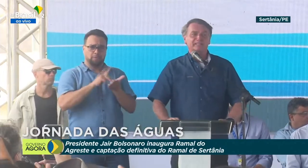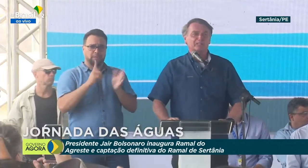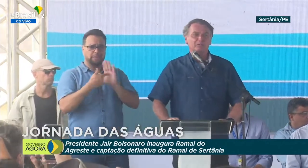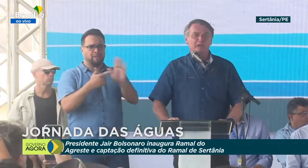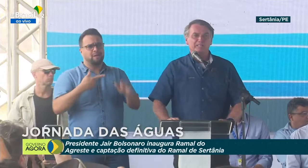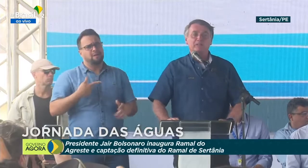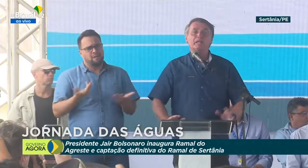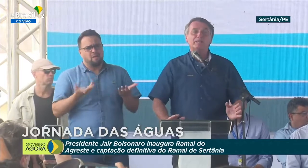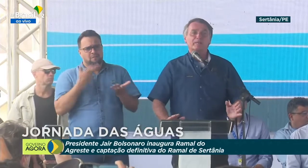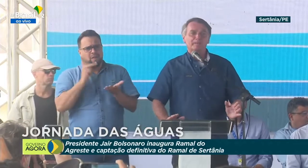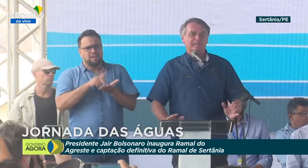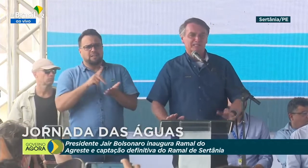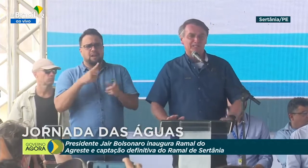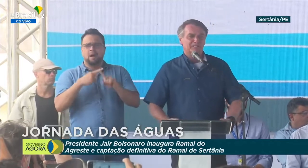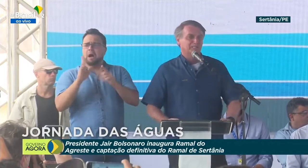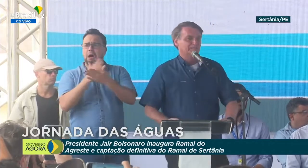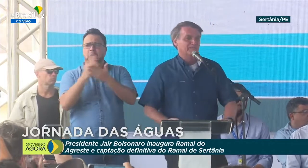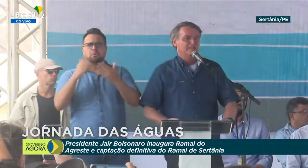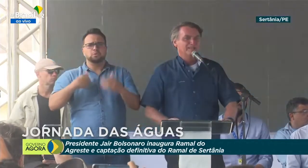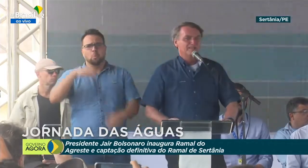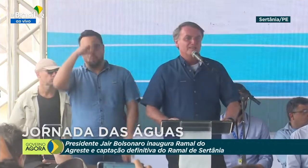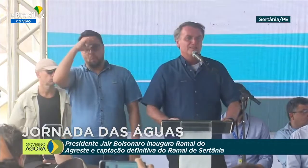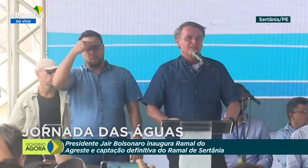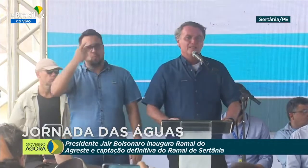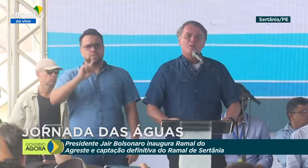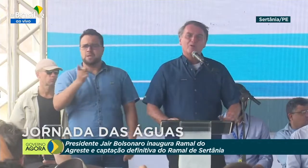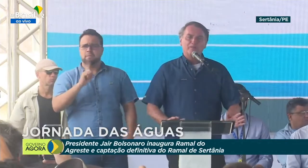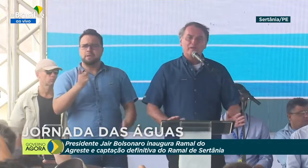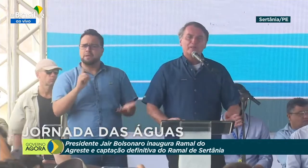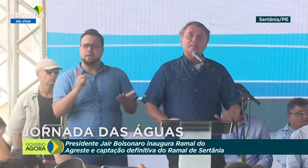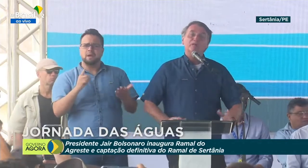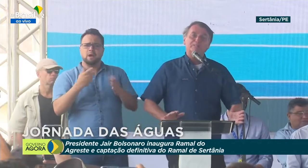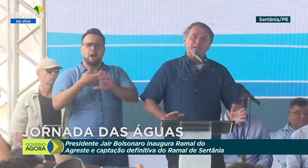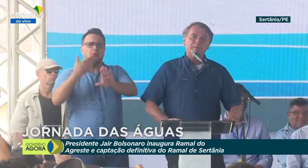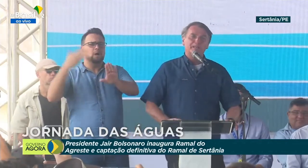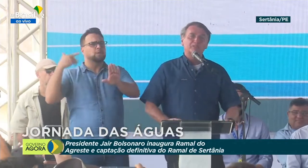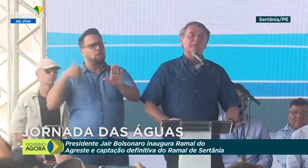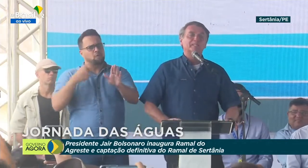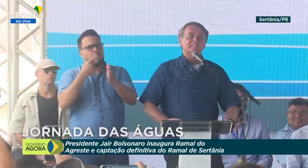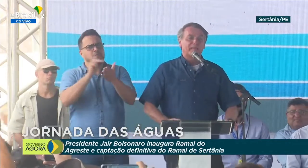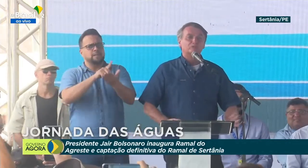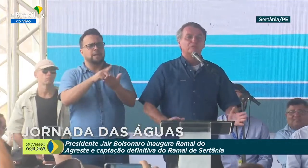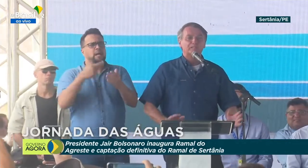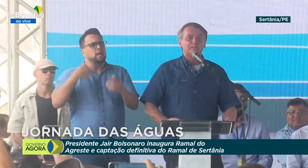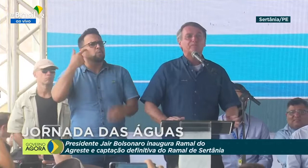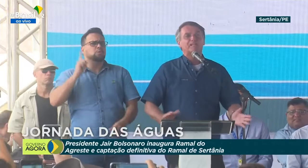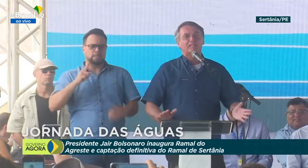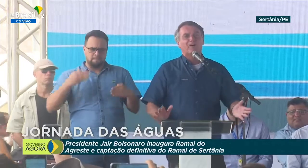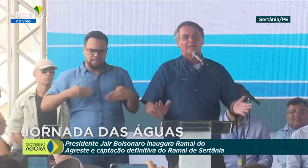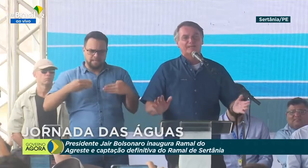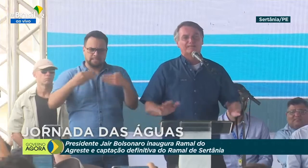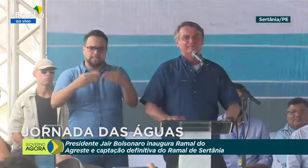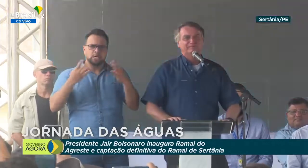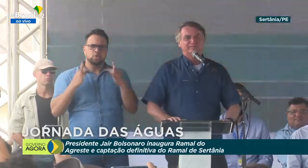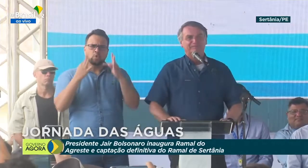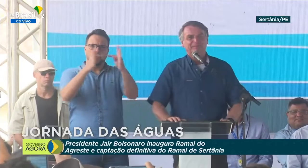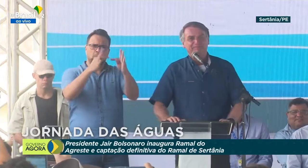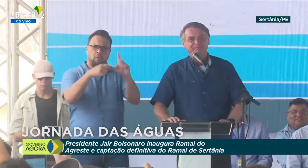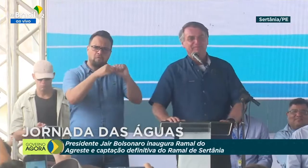tem certas coisas que eu nem sabia que existia. Eu confesso que não sabia que o Ministério do Turismo fazia